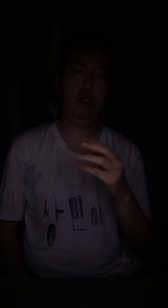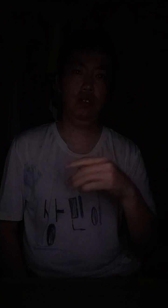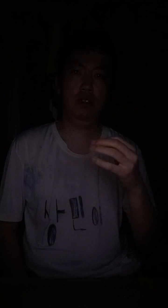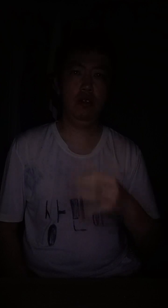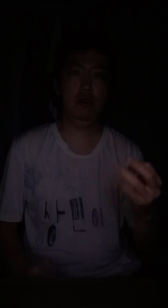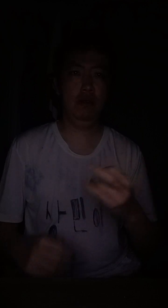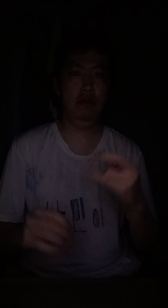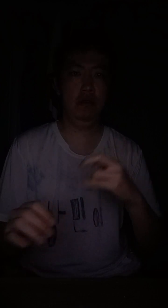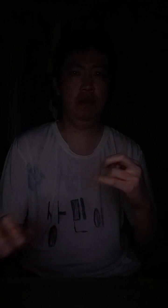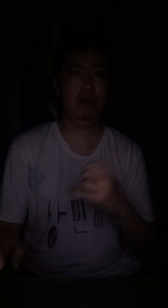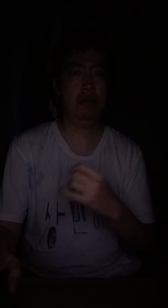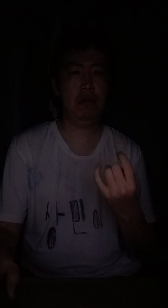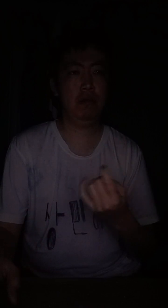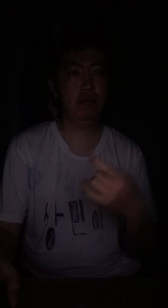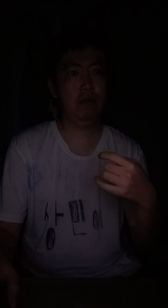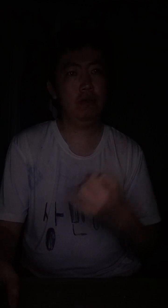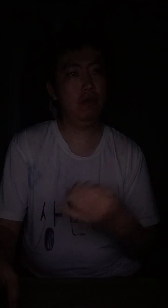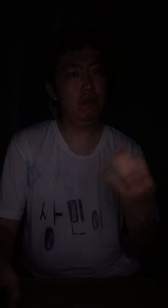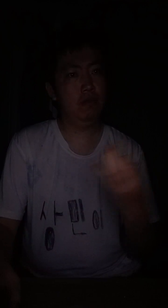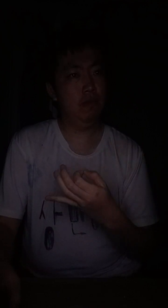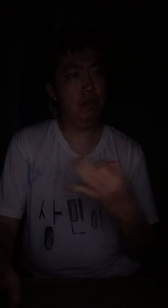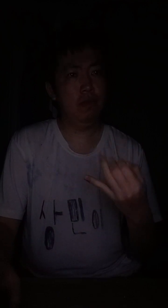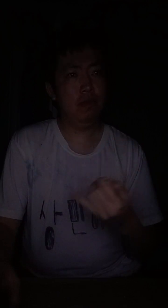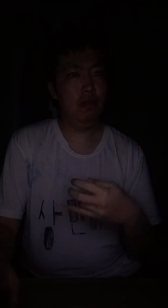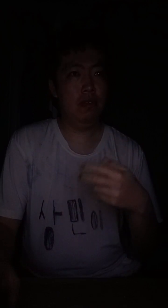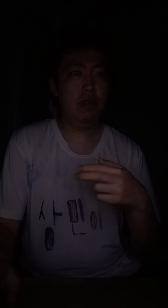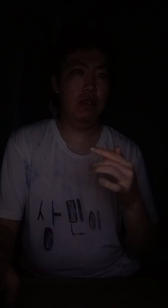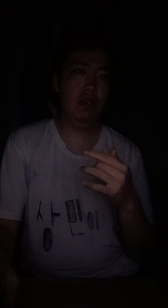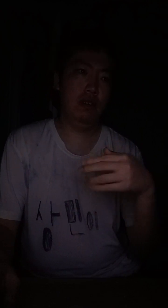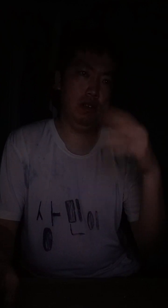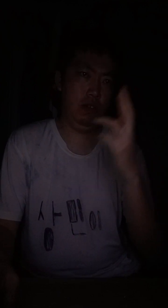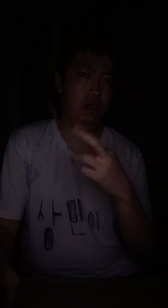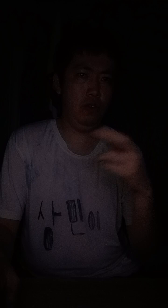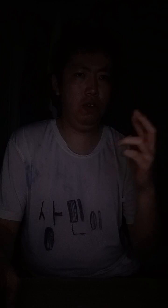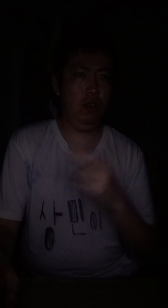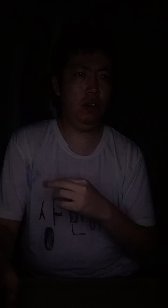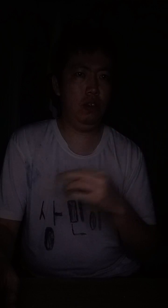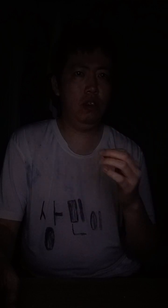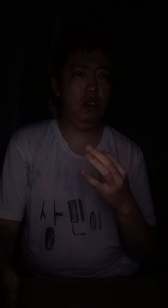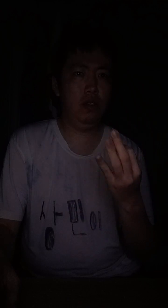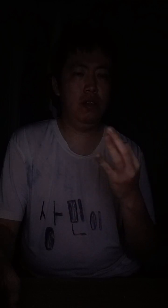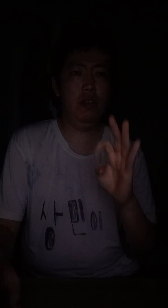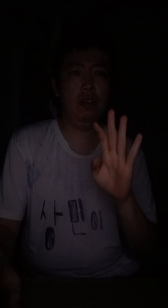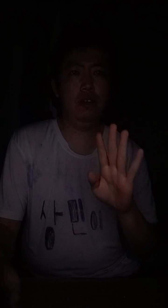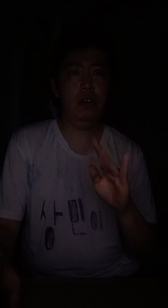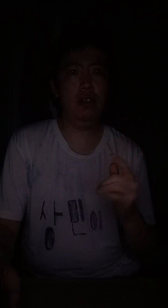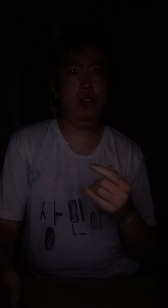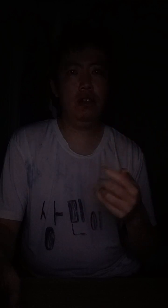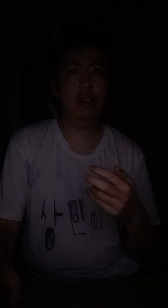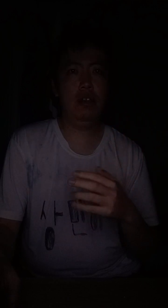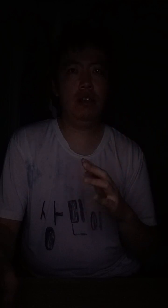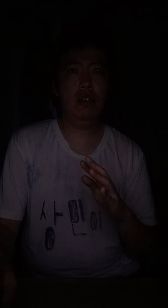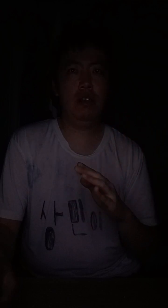부실 보도 지적에 대해선 비상계엄 관련 충실히 취재 및 보도에 임하고 있다고 밝혔습니다. MBC 뉴스